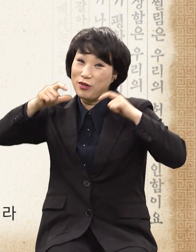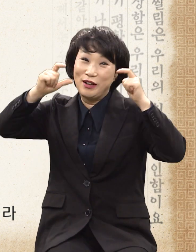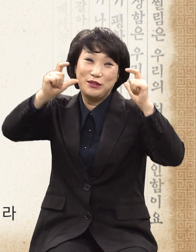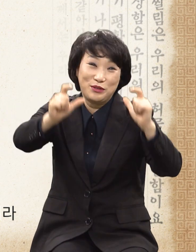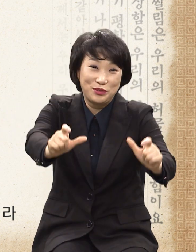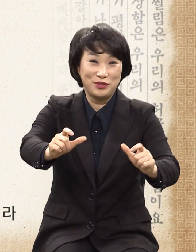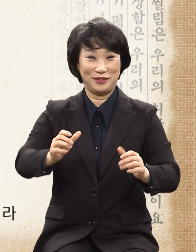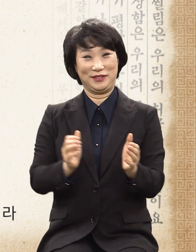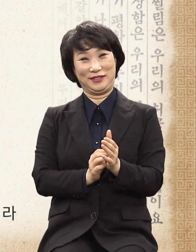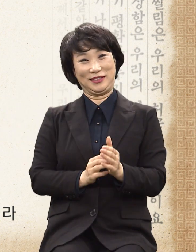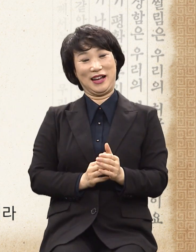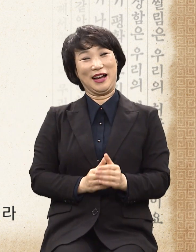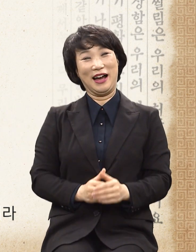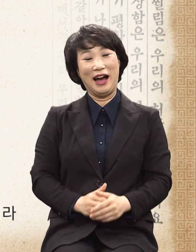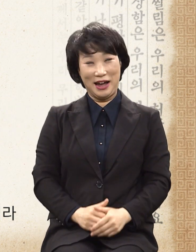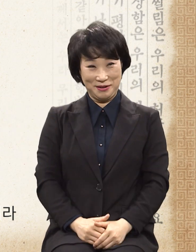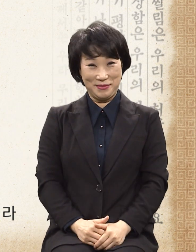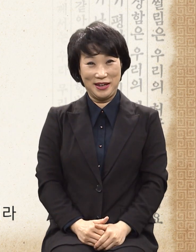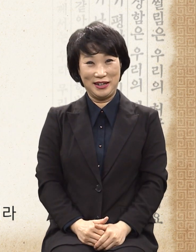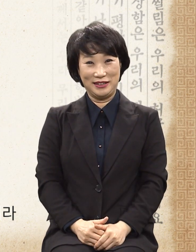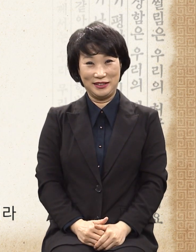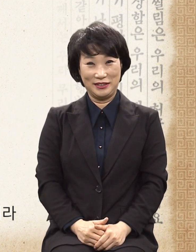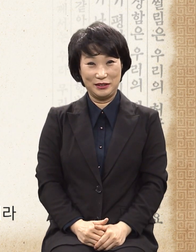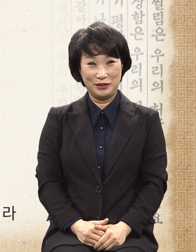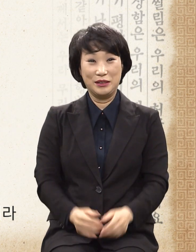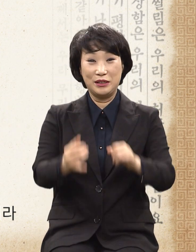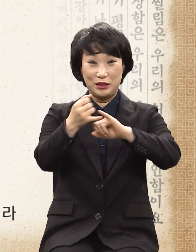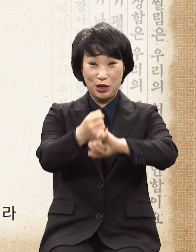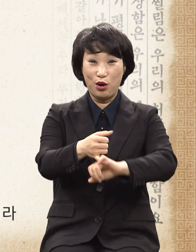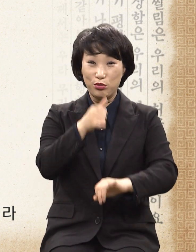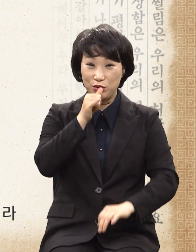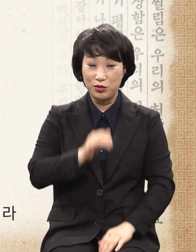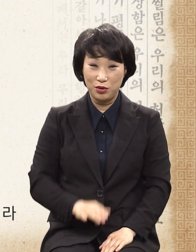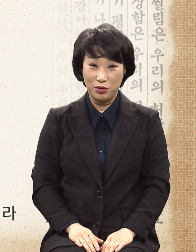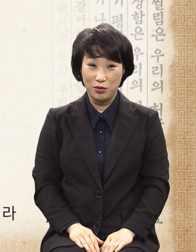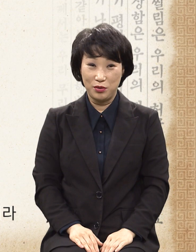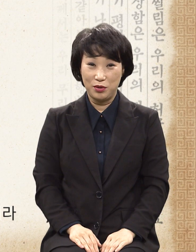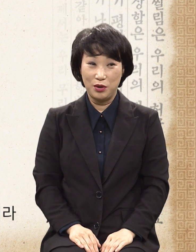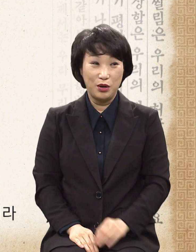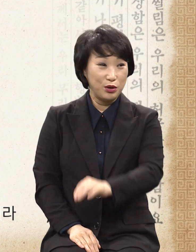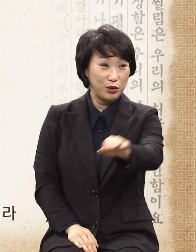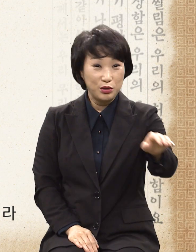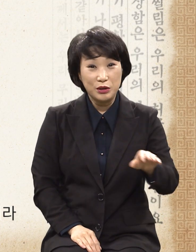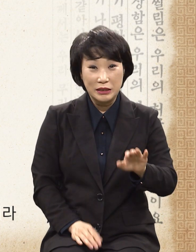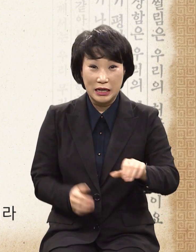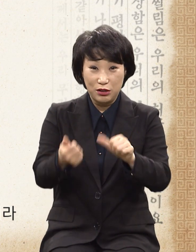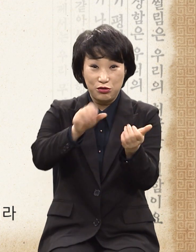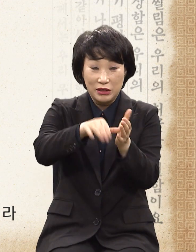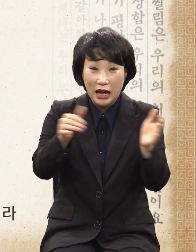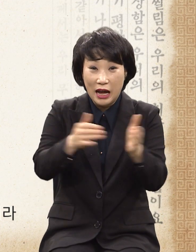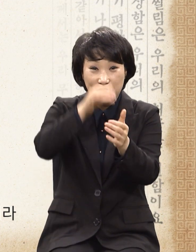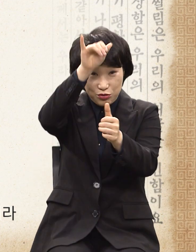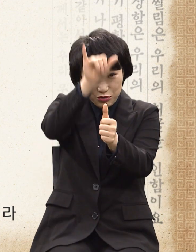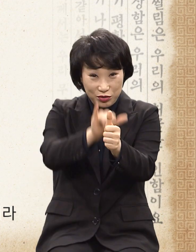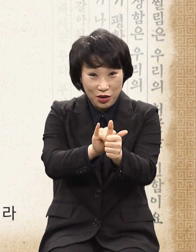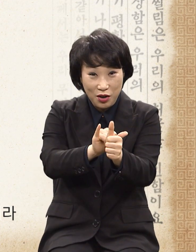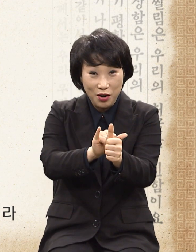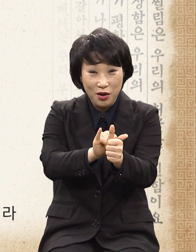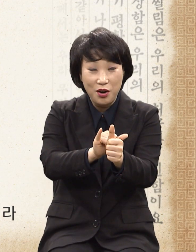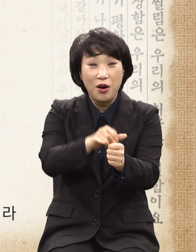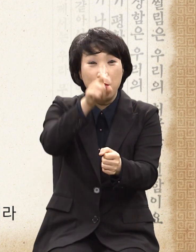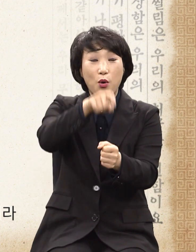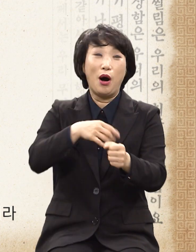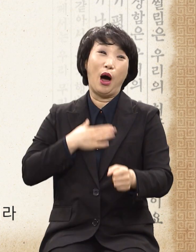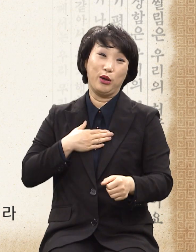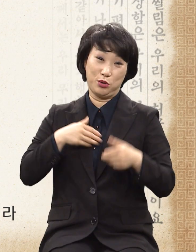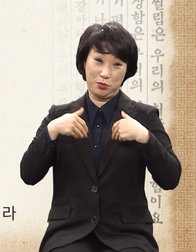생명의 면류관을 네게 주리라고 약속하셨으니 우리는 죽도록 충성할 수 있는